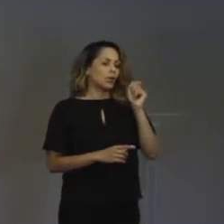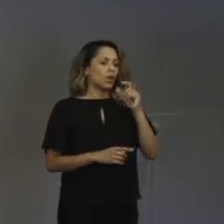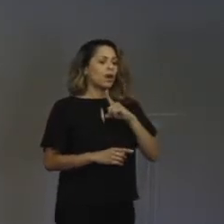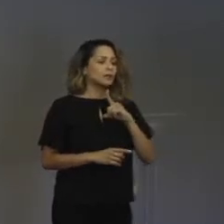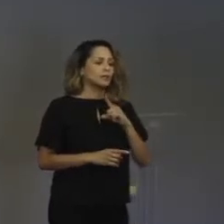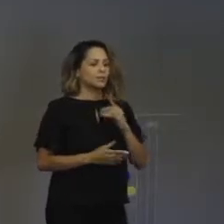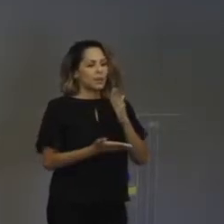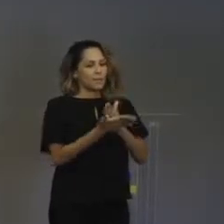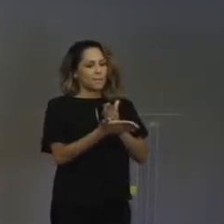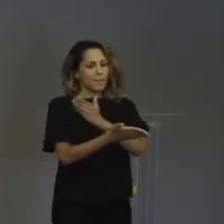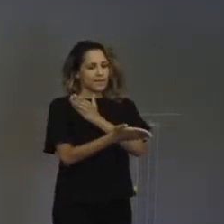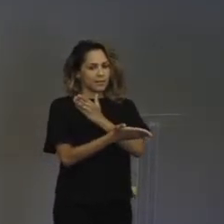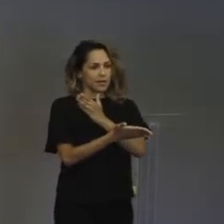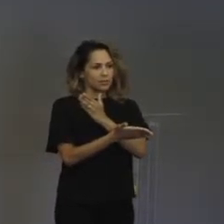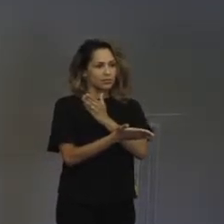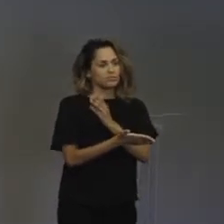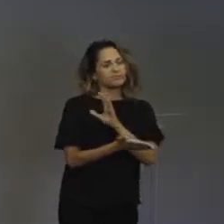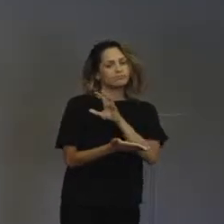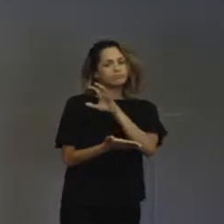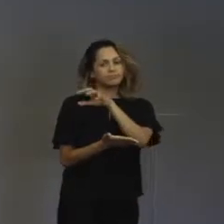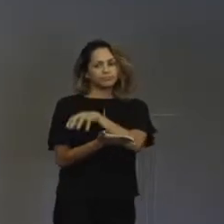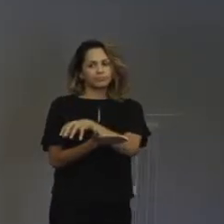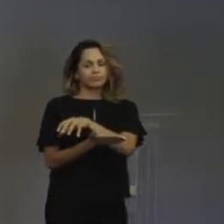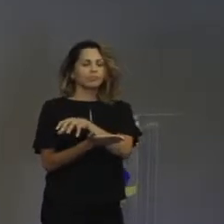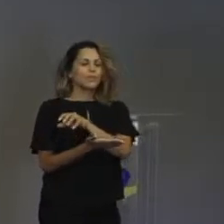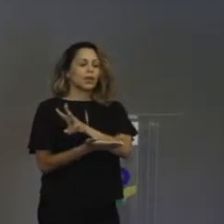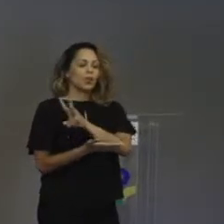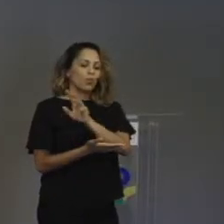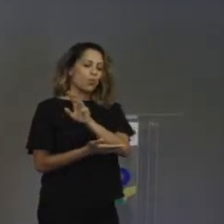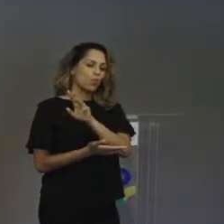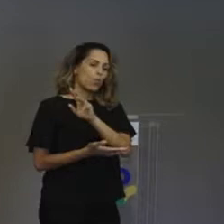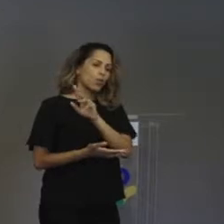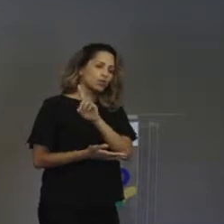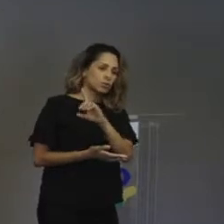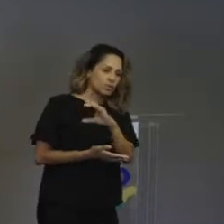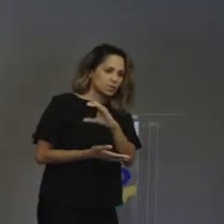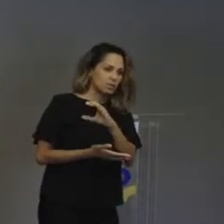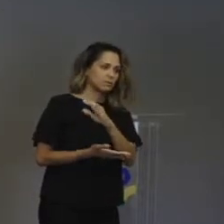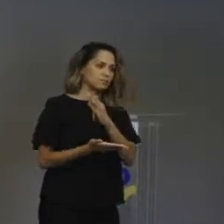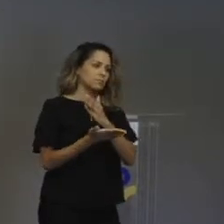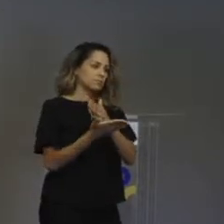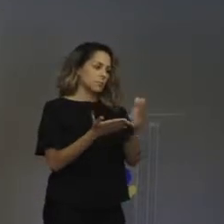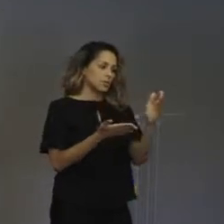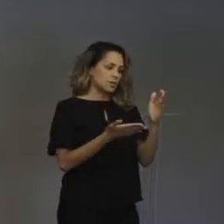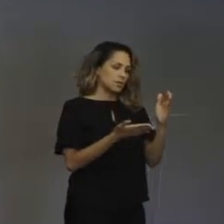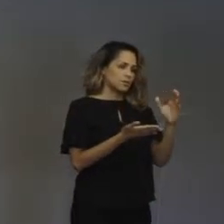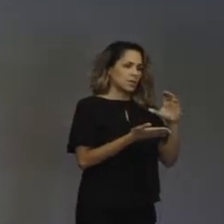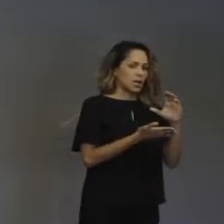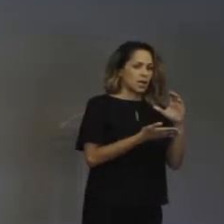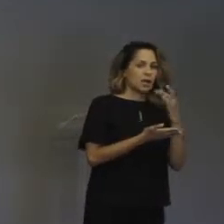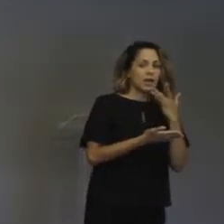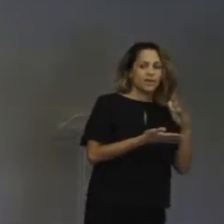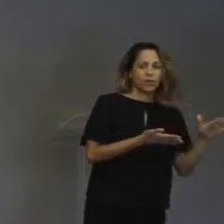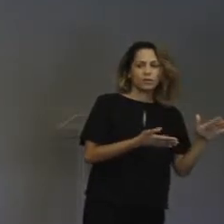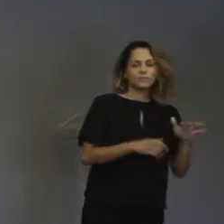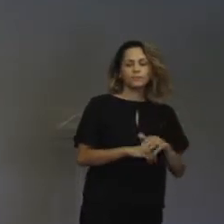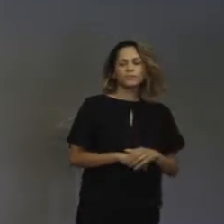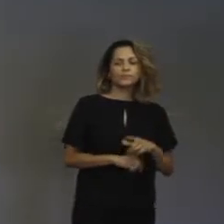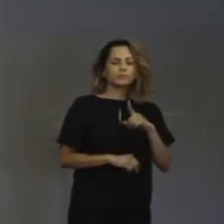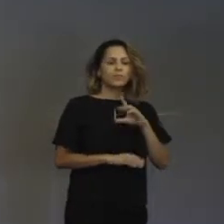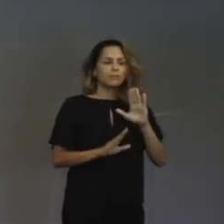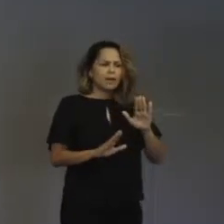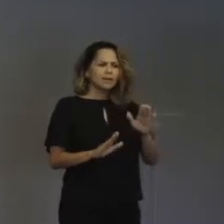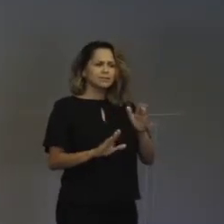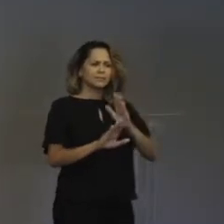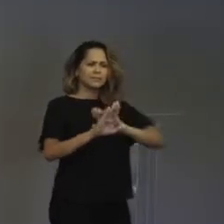atrás essencialmente de talentos, né? Mas o interessante dessa história toda é que eles definiram um briefing que as cidades tinham que cumprir, sem as